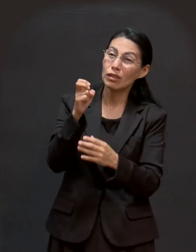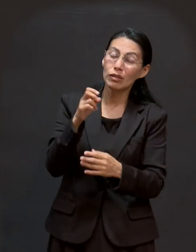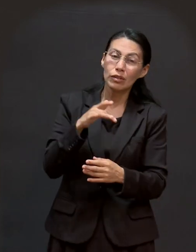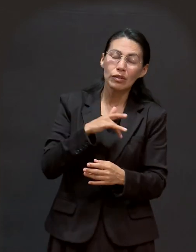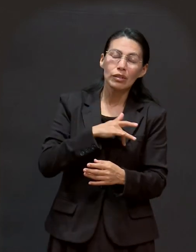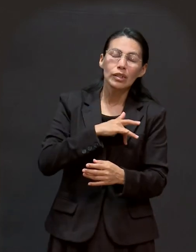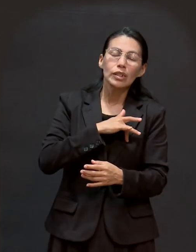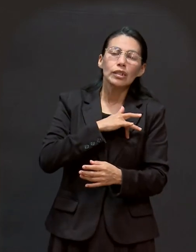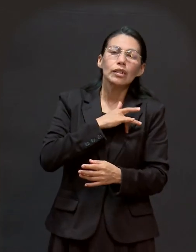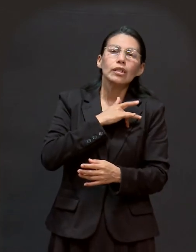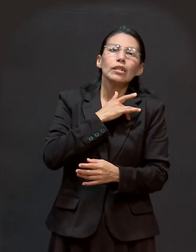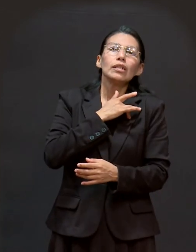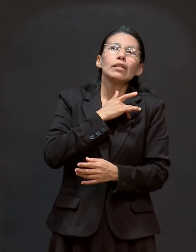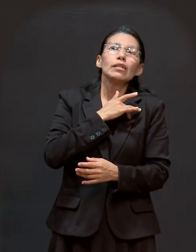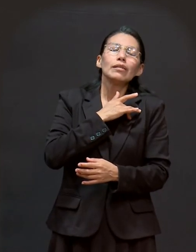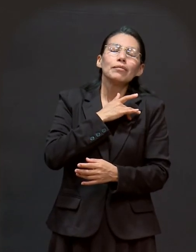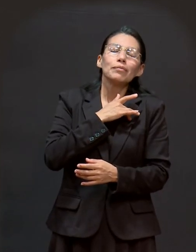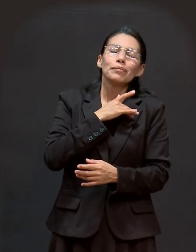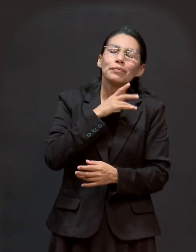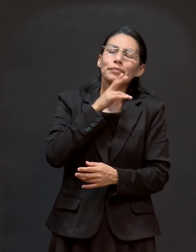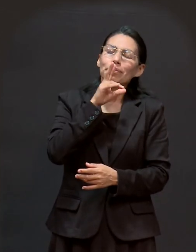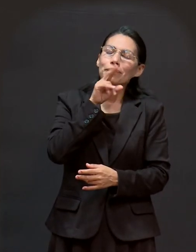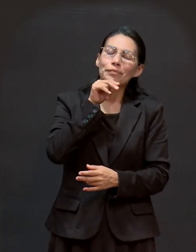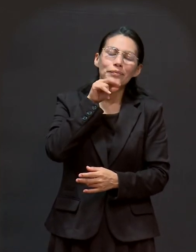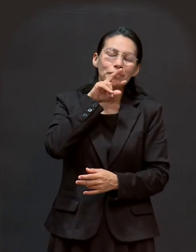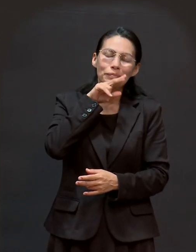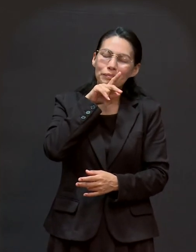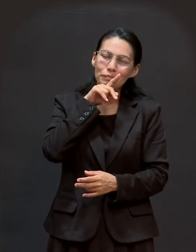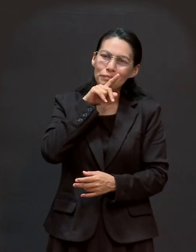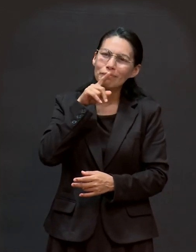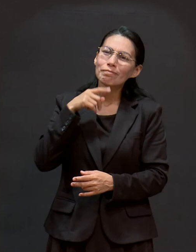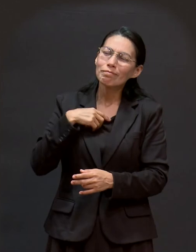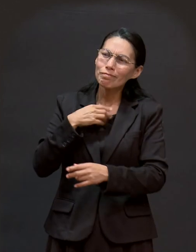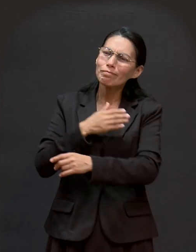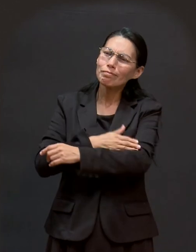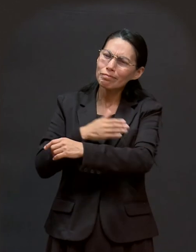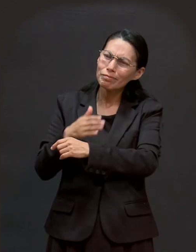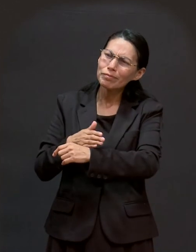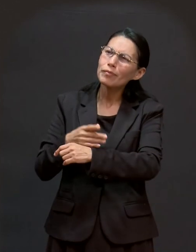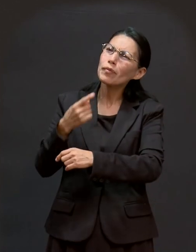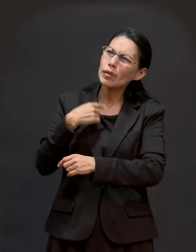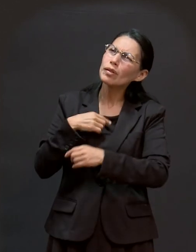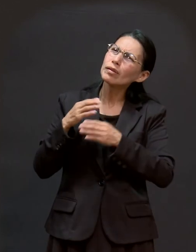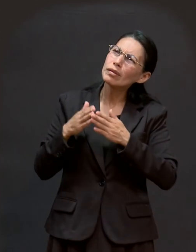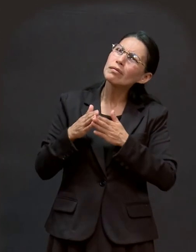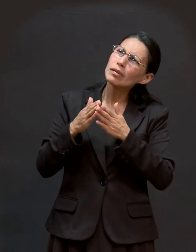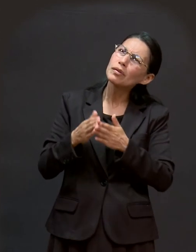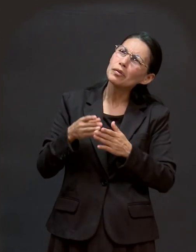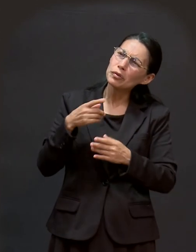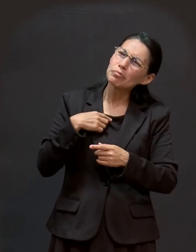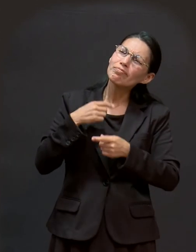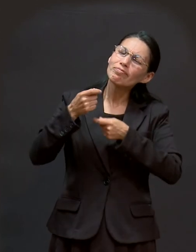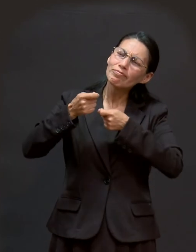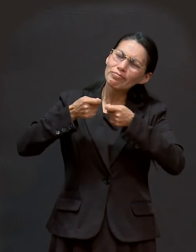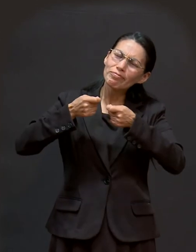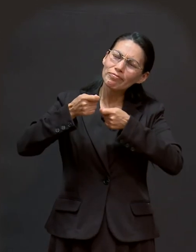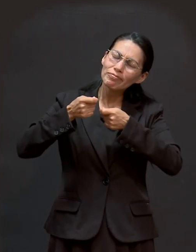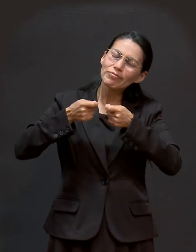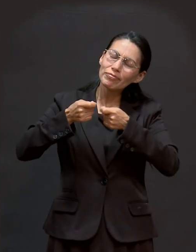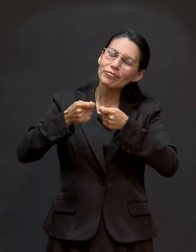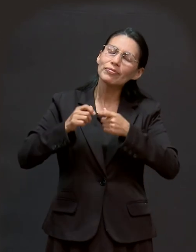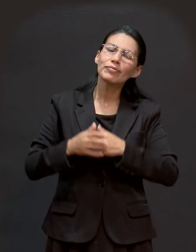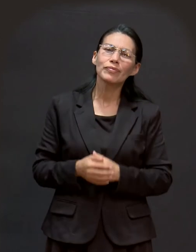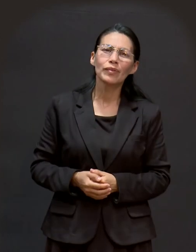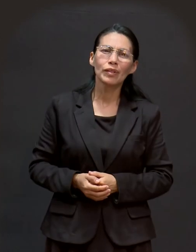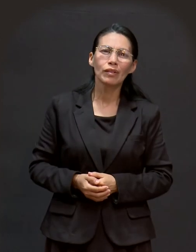y fue en ese momento en el que sentí ok yo estoy en el barco yo estoy en el barco no te